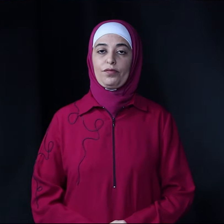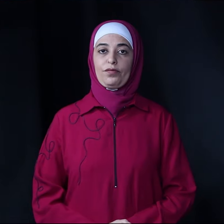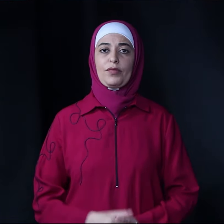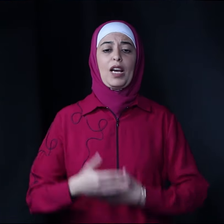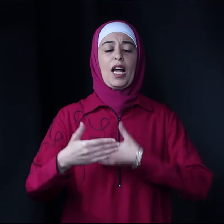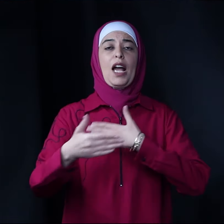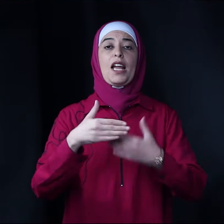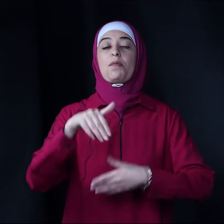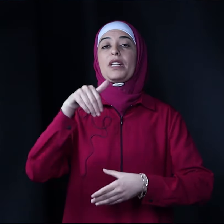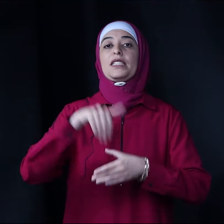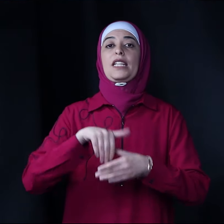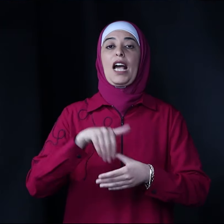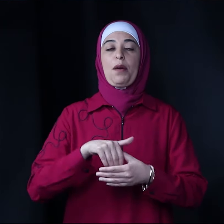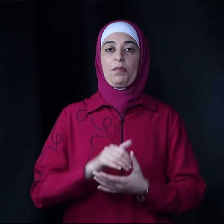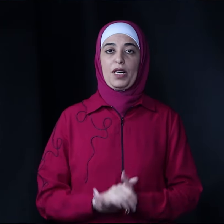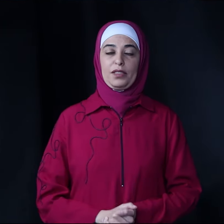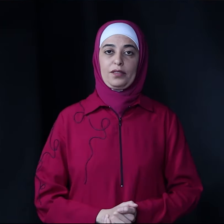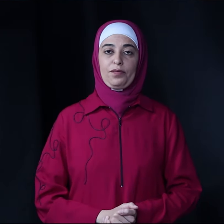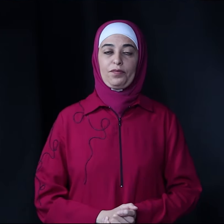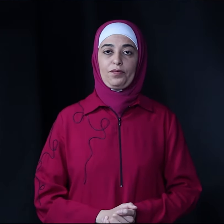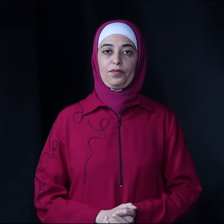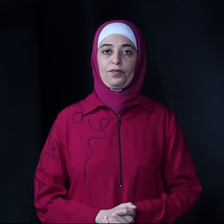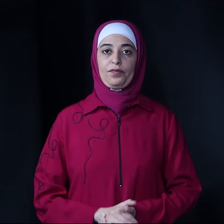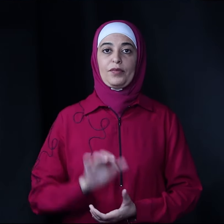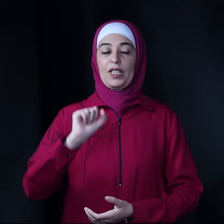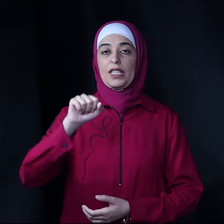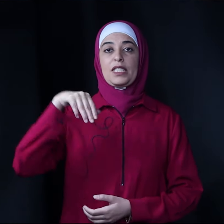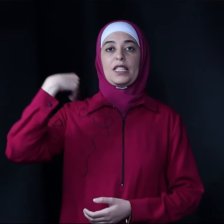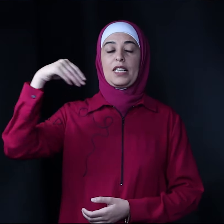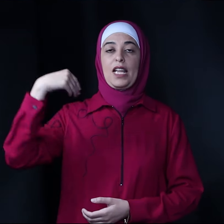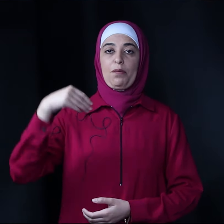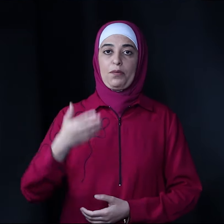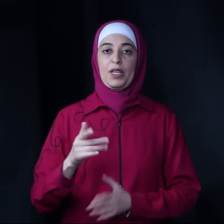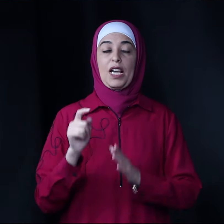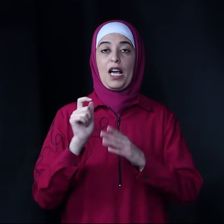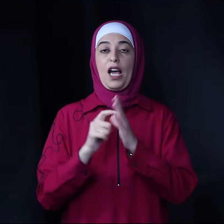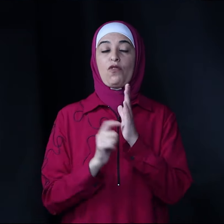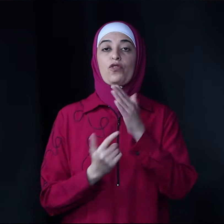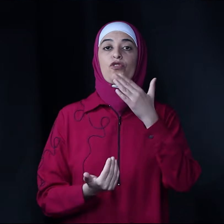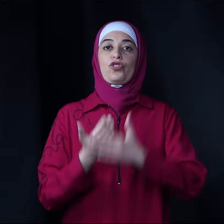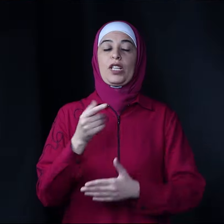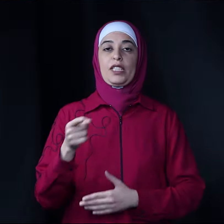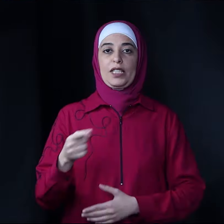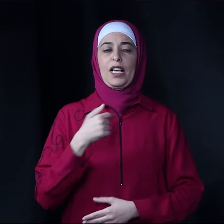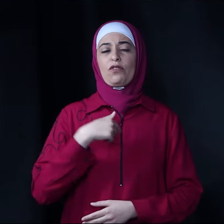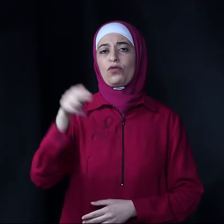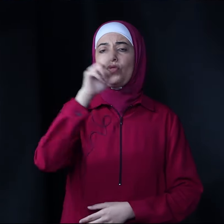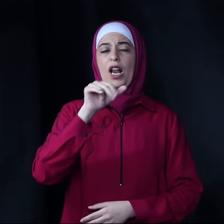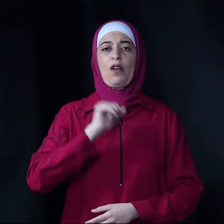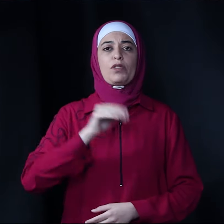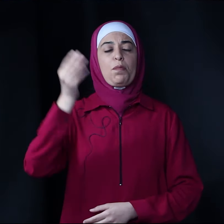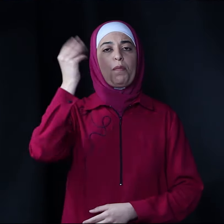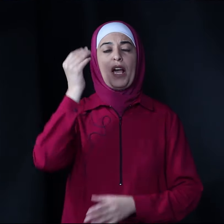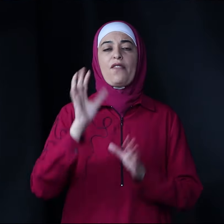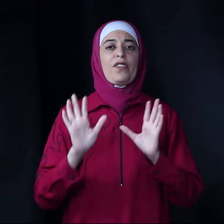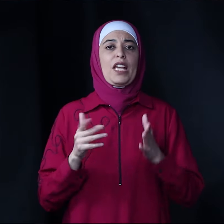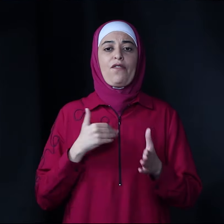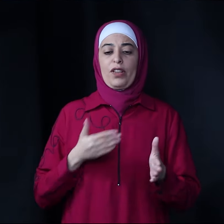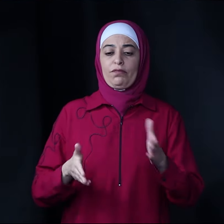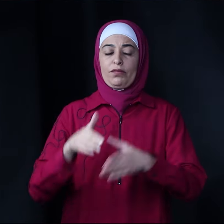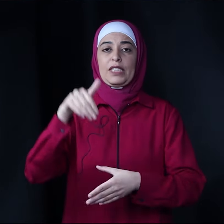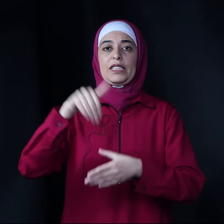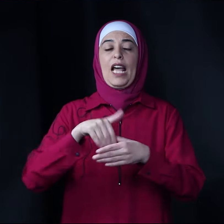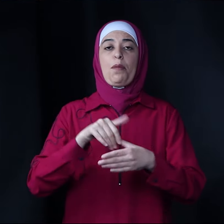قيس ضايل ايام بسيطه على الانتخابات وبتاريخ 10/9. واليوم نسال كيف بدنا ننتخب الدائره المحليه في دائره بيدو